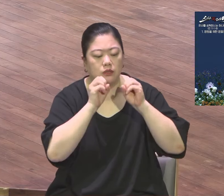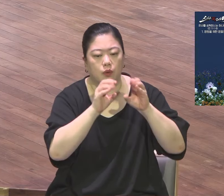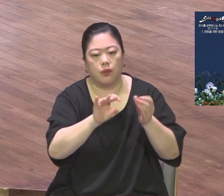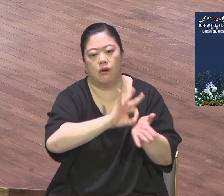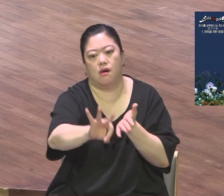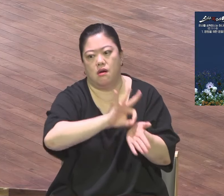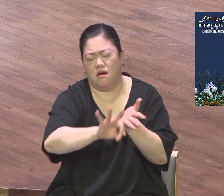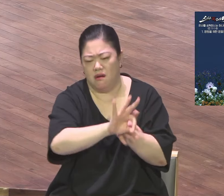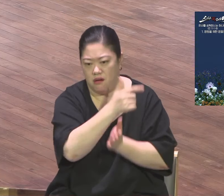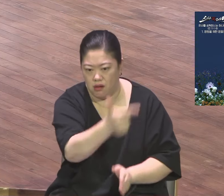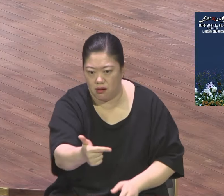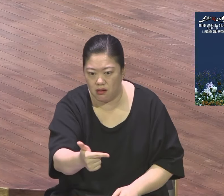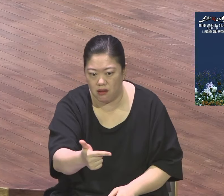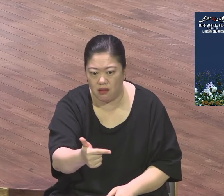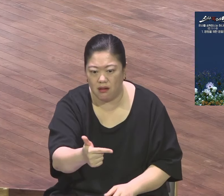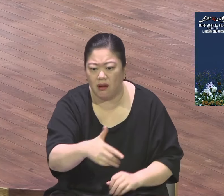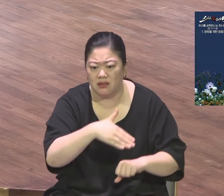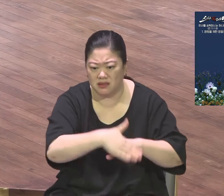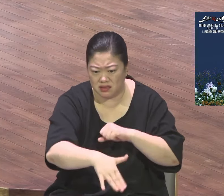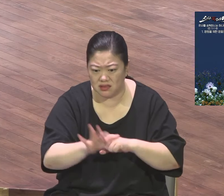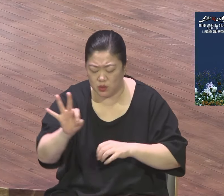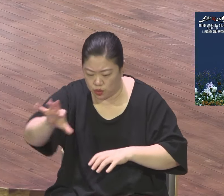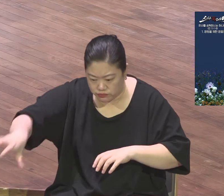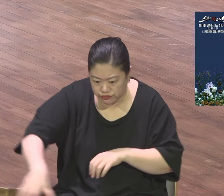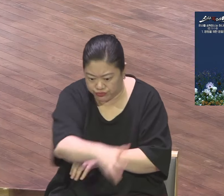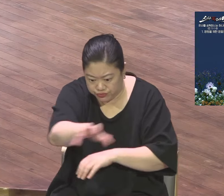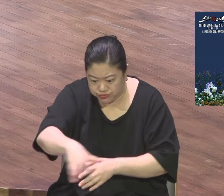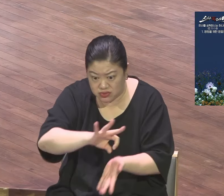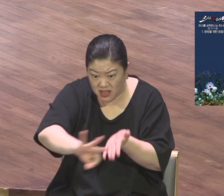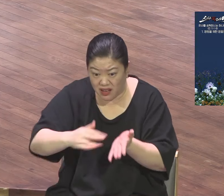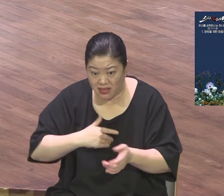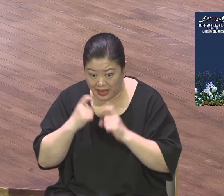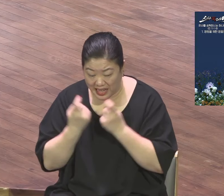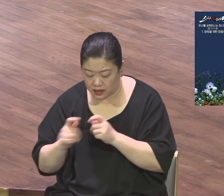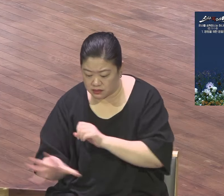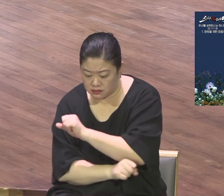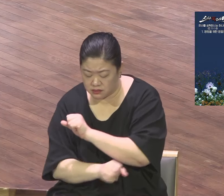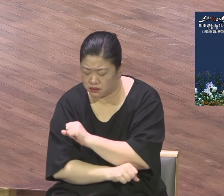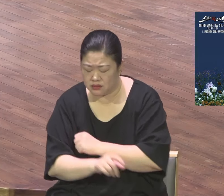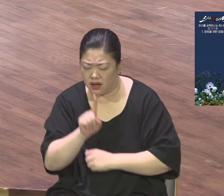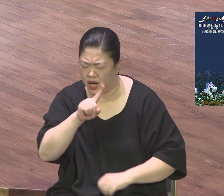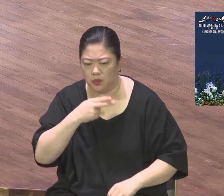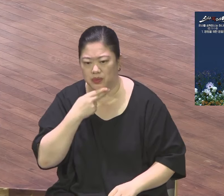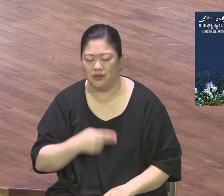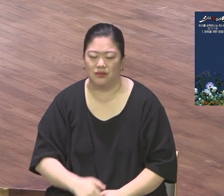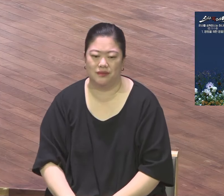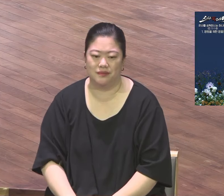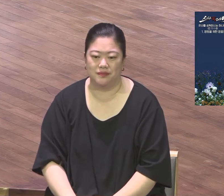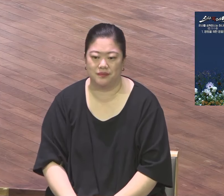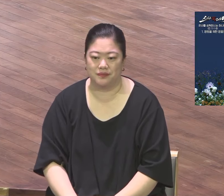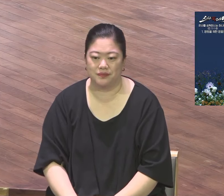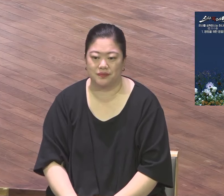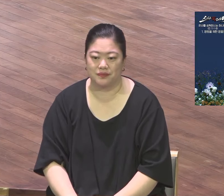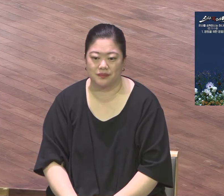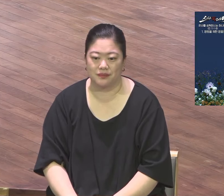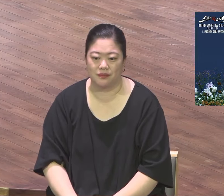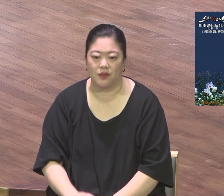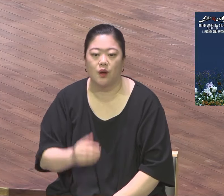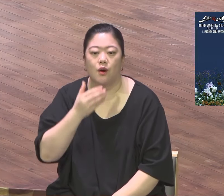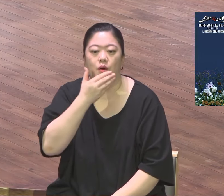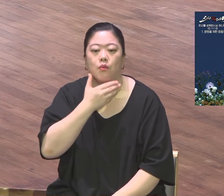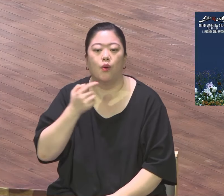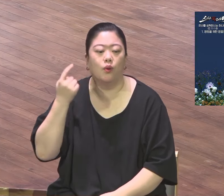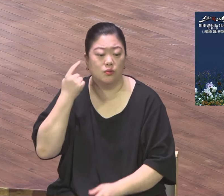이런 믿음 가지고 영적 투자를 하시기를 바랍니다. 여러분들이 복음을 위해서 헌신하는 거